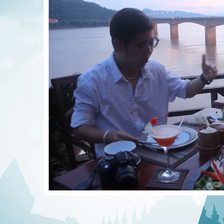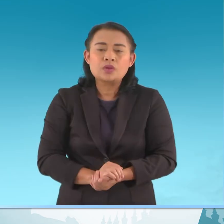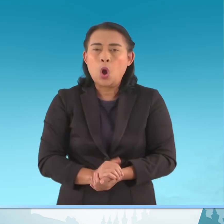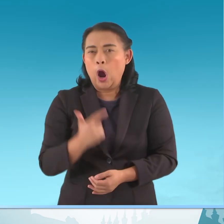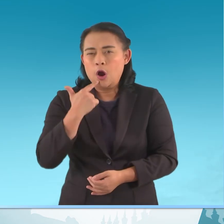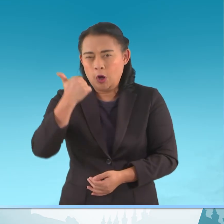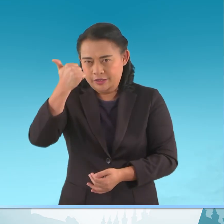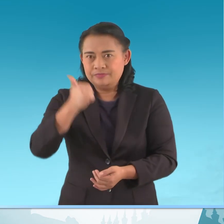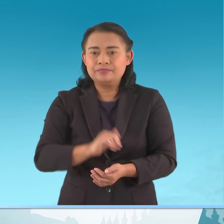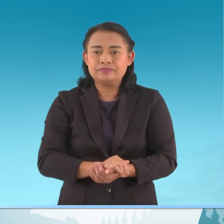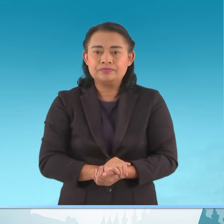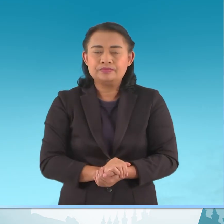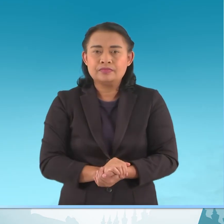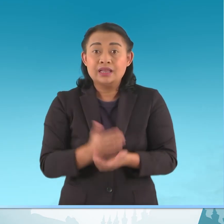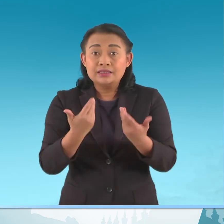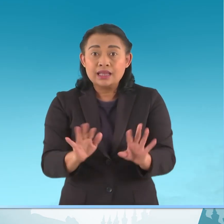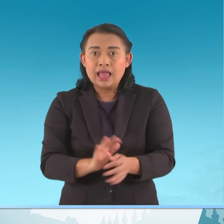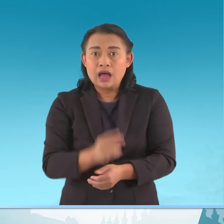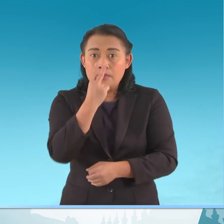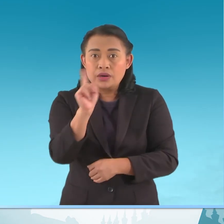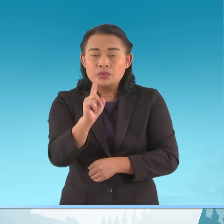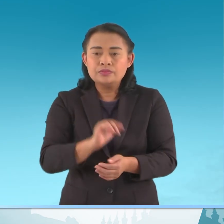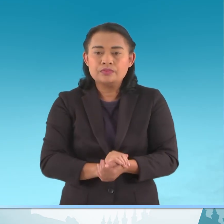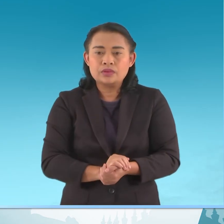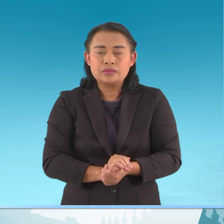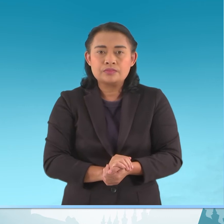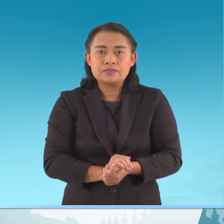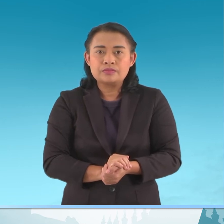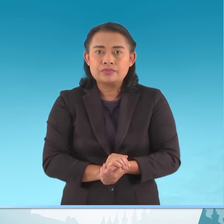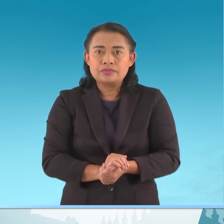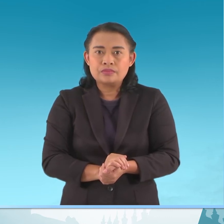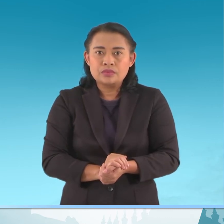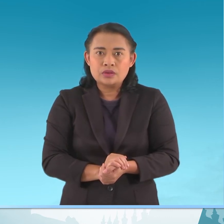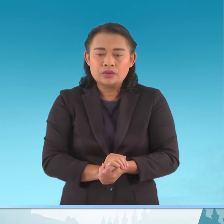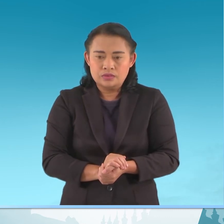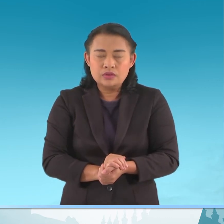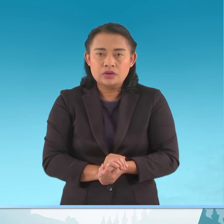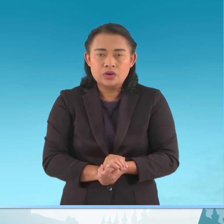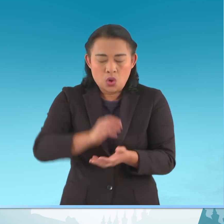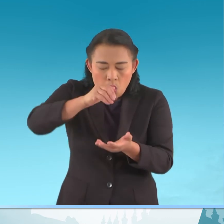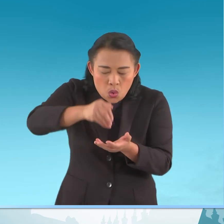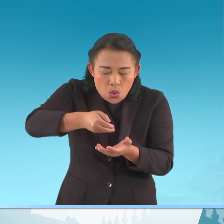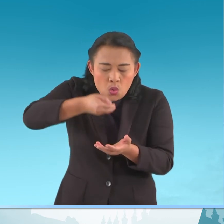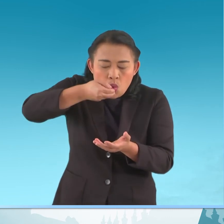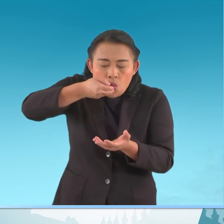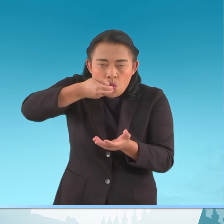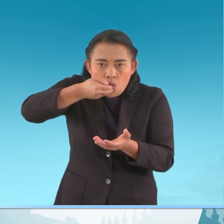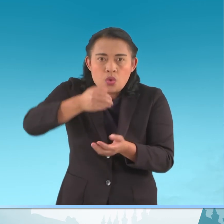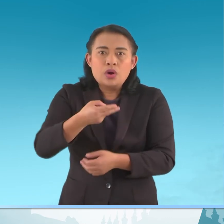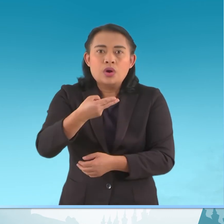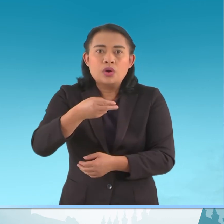เพราะไว้มากเมนูต่อไปนะครับลองซดน้ำกันบ้างนะฮะเพราะควายครับอ่ะ